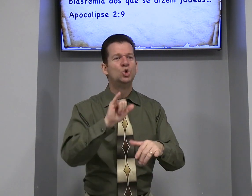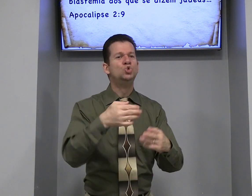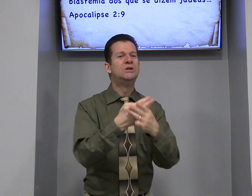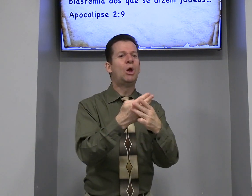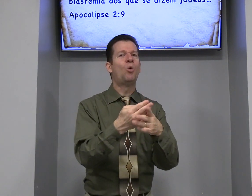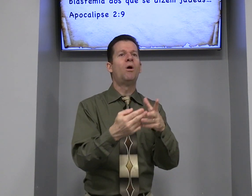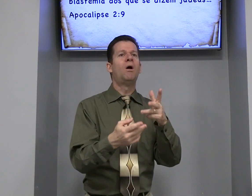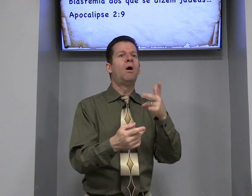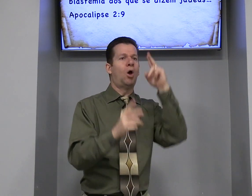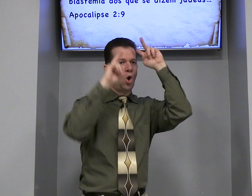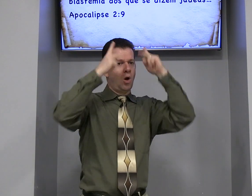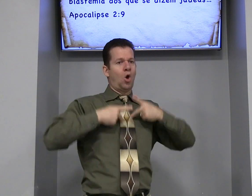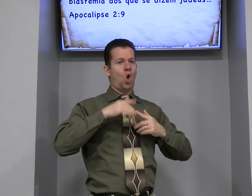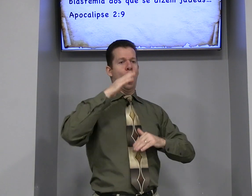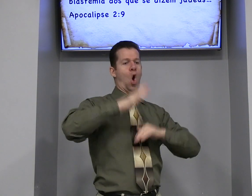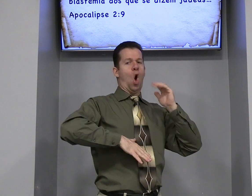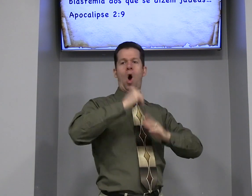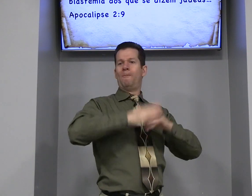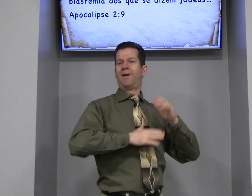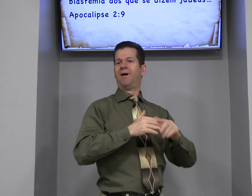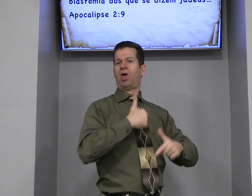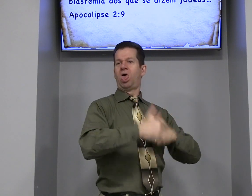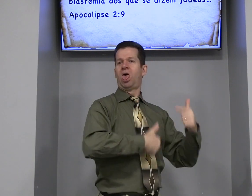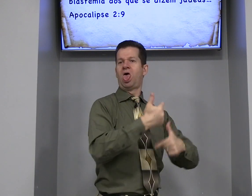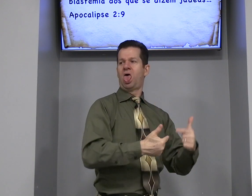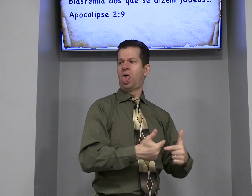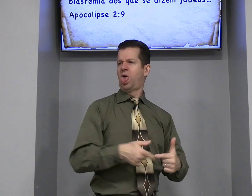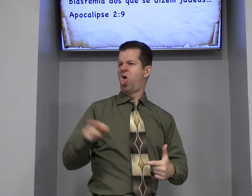judeus. A pessoa